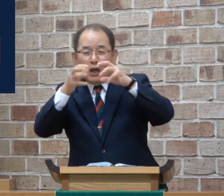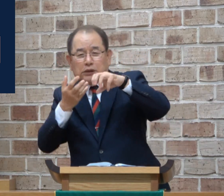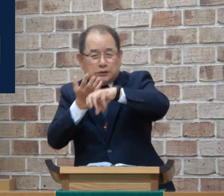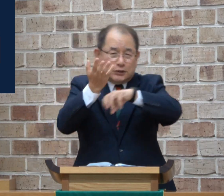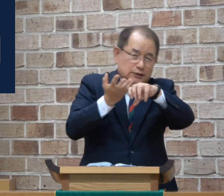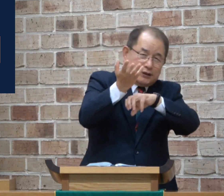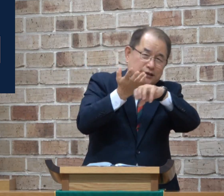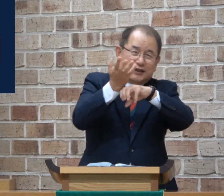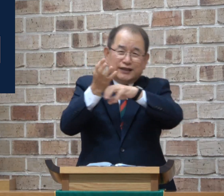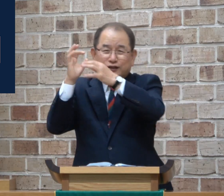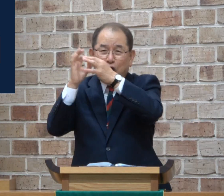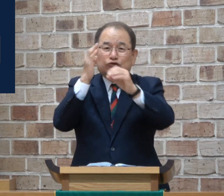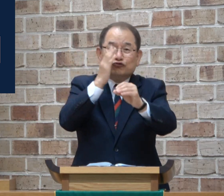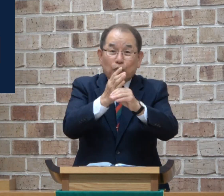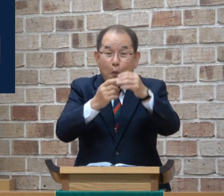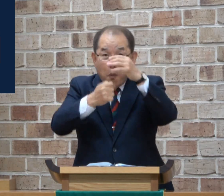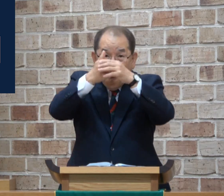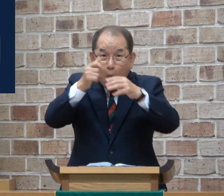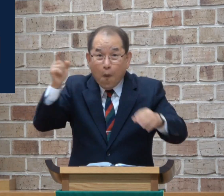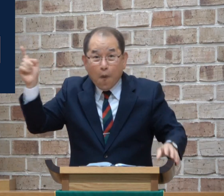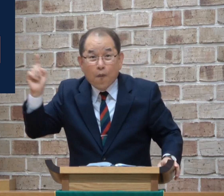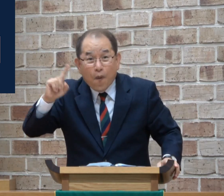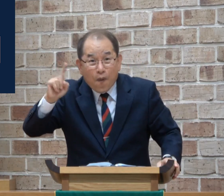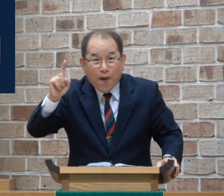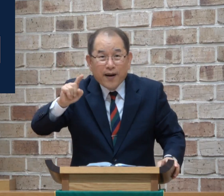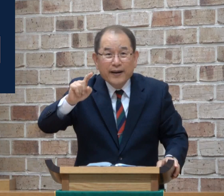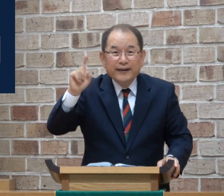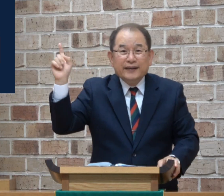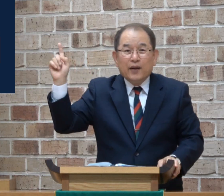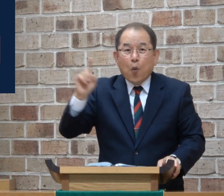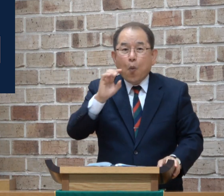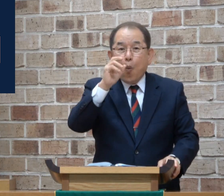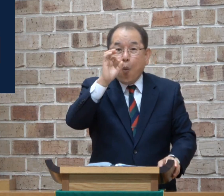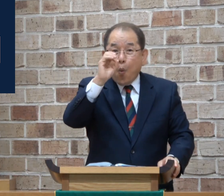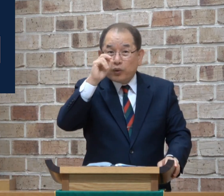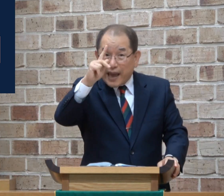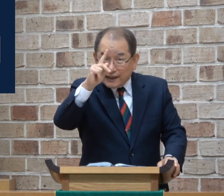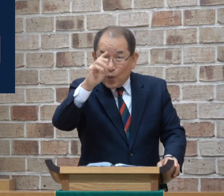이니셜을 달고 세계에 수출하는 것들이 많이 있습니다. 근데 K 언어 수출,